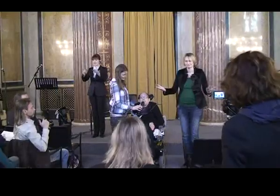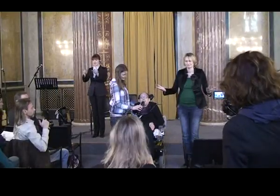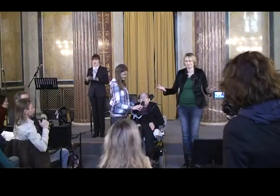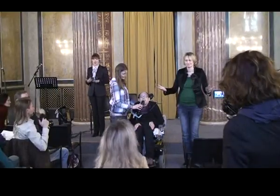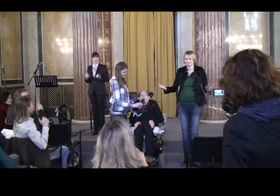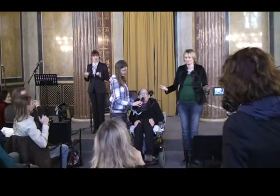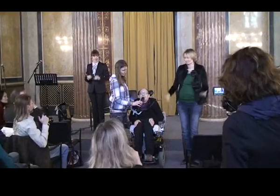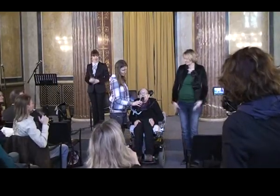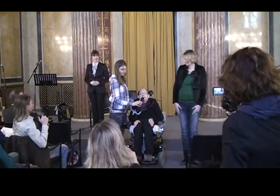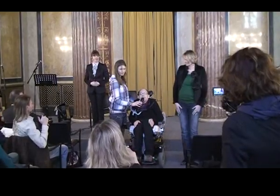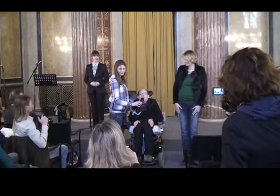Veranstaltung.